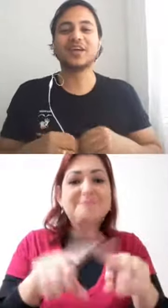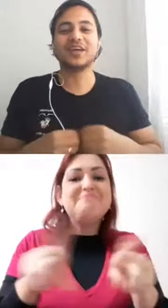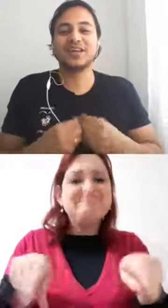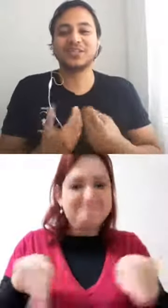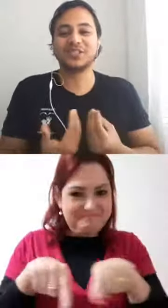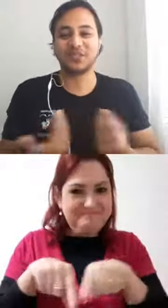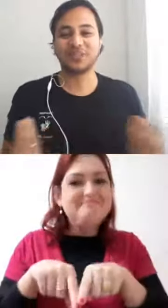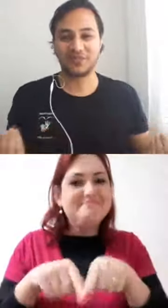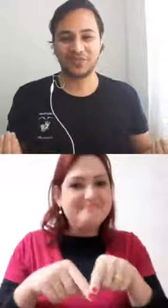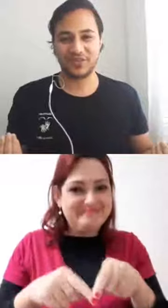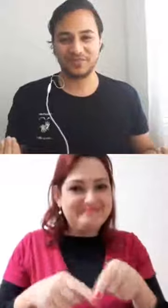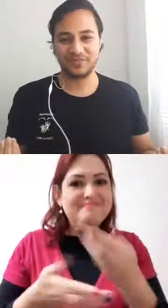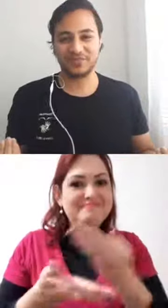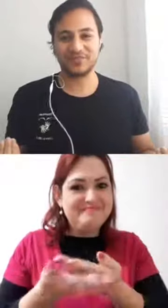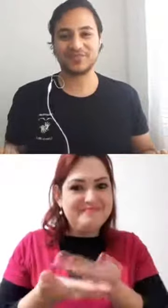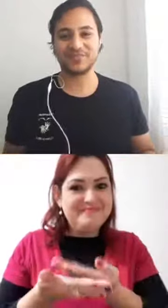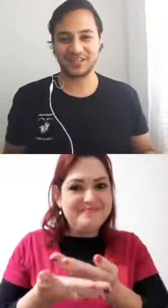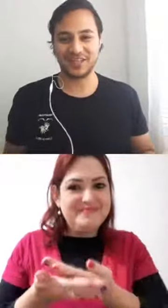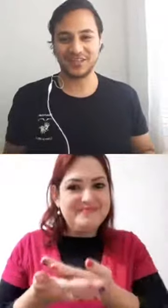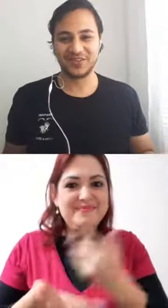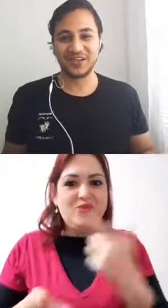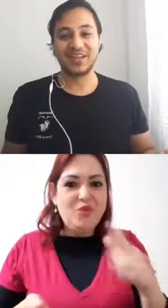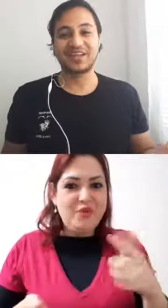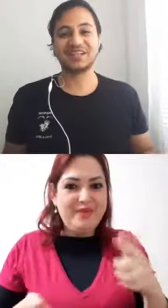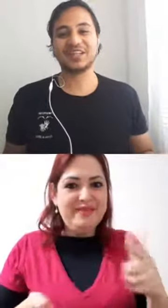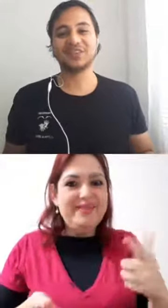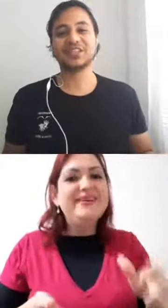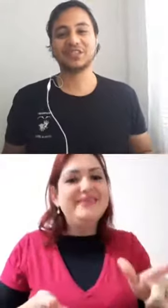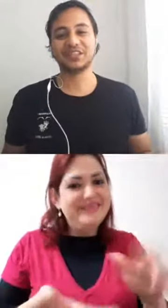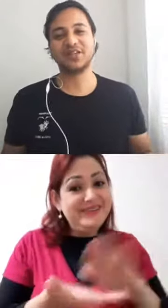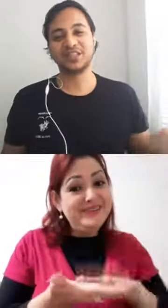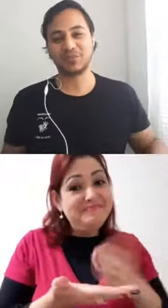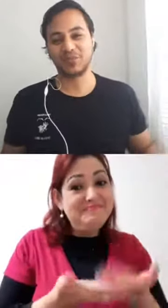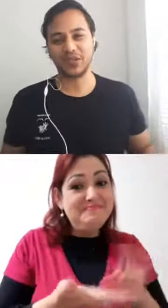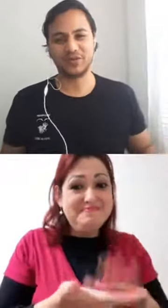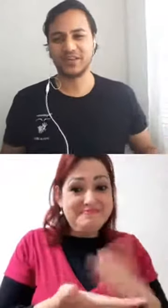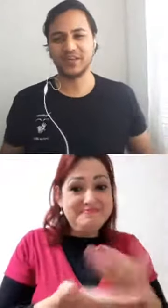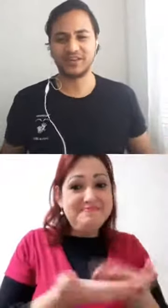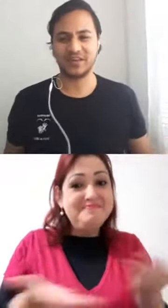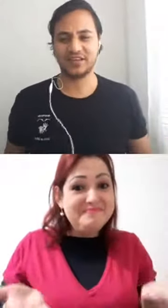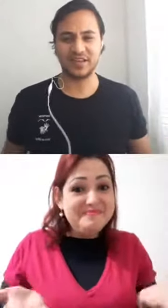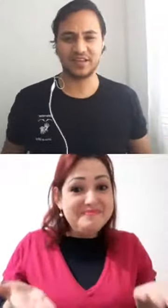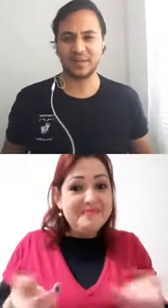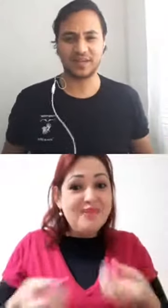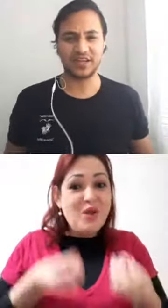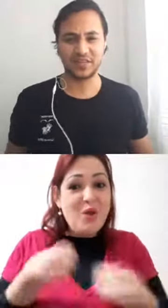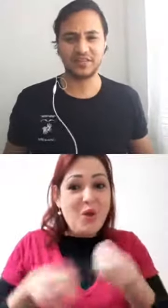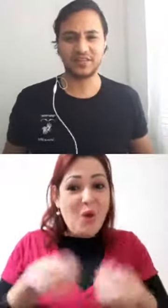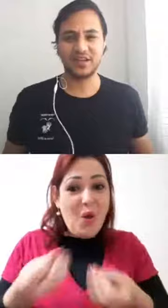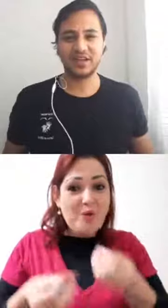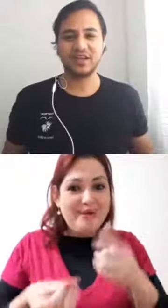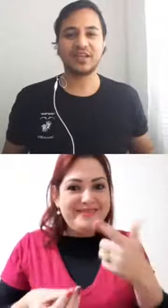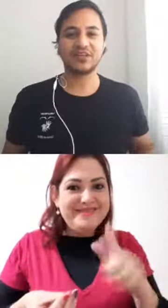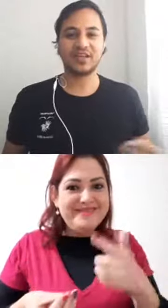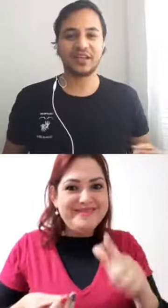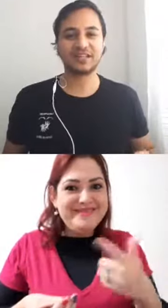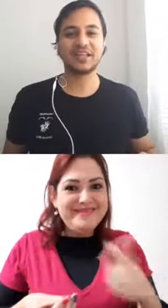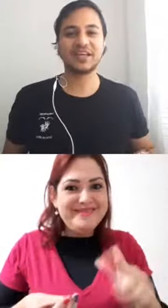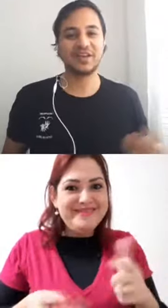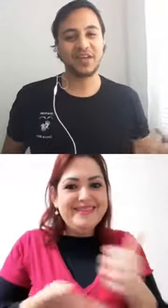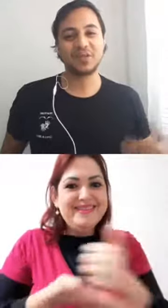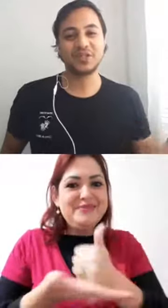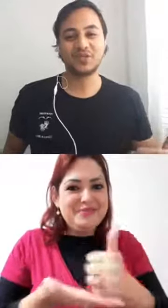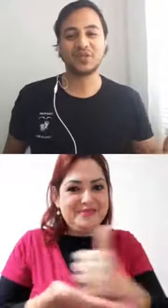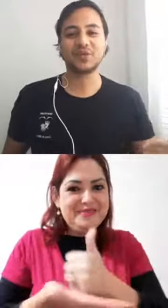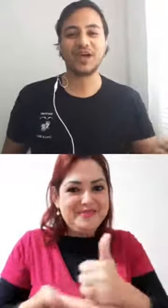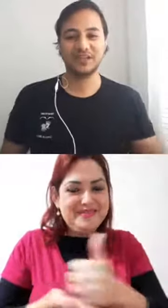por que existir a nossa profissão, certo? E se não existisse a nossa profissão, ninguém quisesse se interessar pela Libras, tenho certeza que